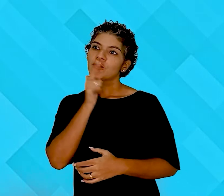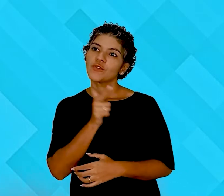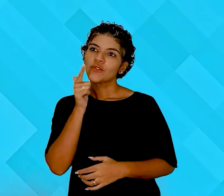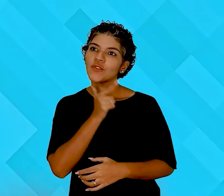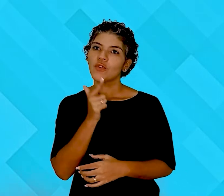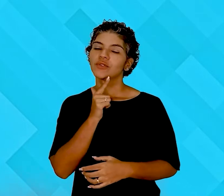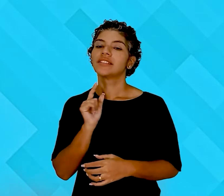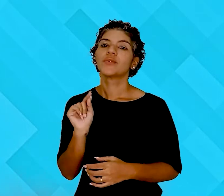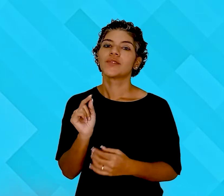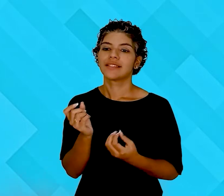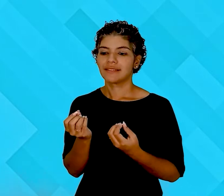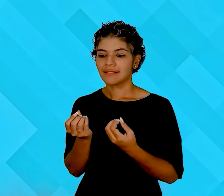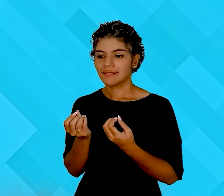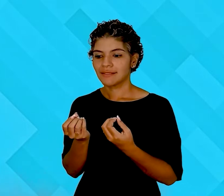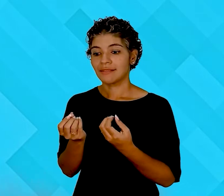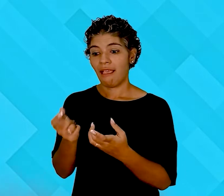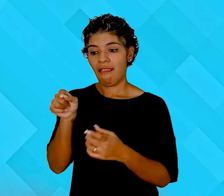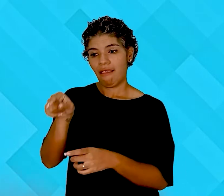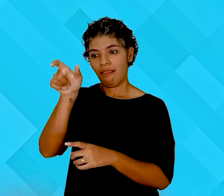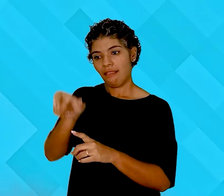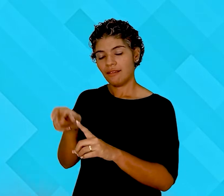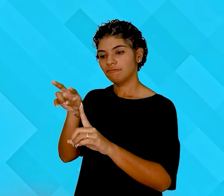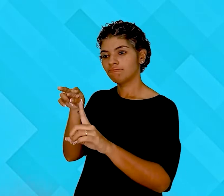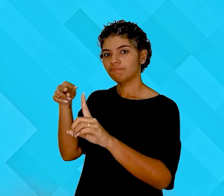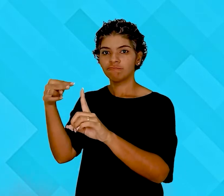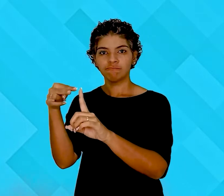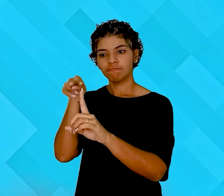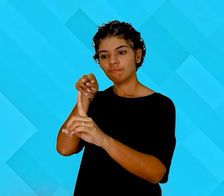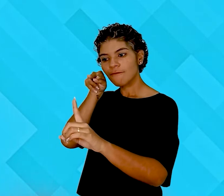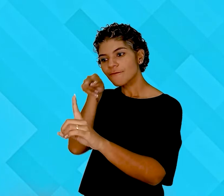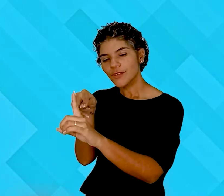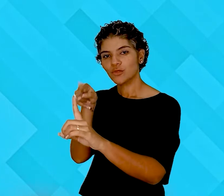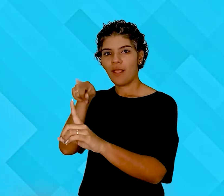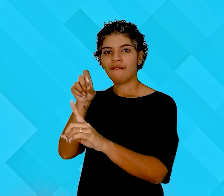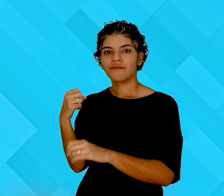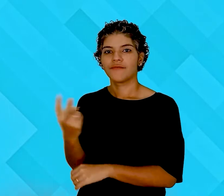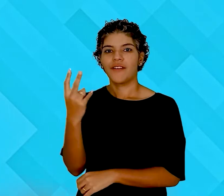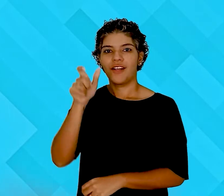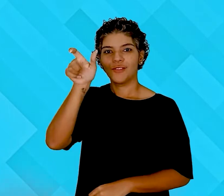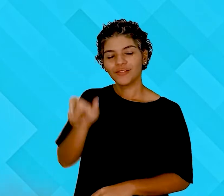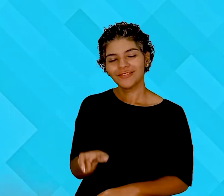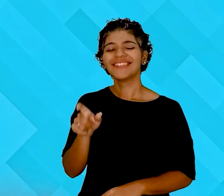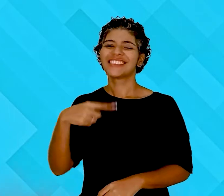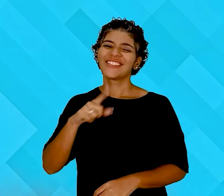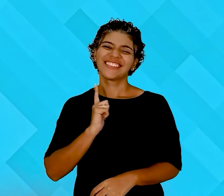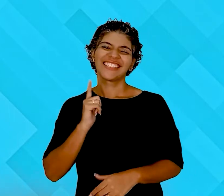aconteça, né? E se sentir visto significa que respondem o que a pessoa está falando. Se sentir